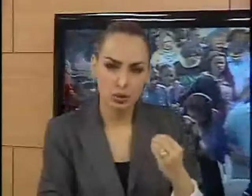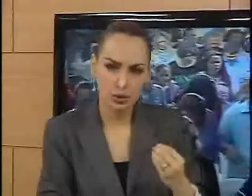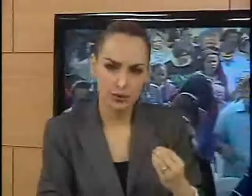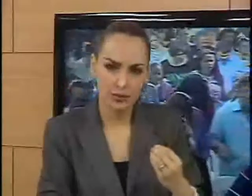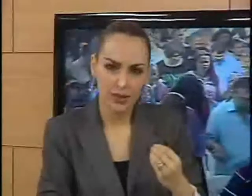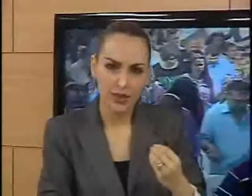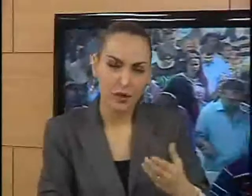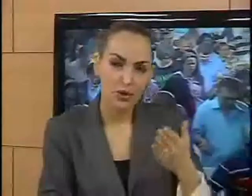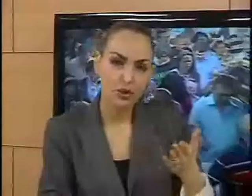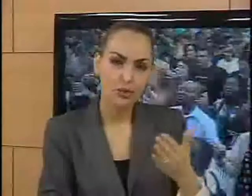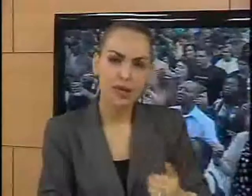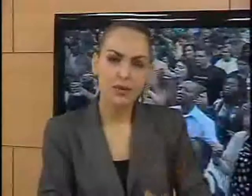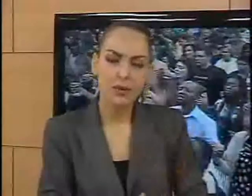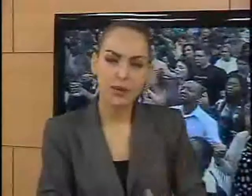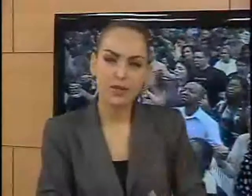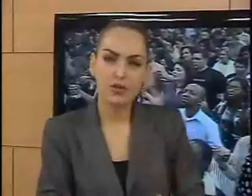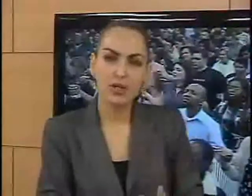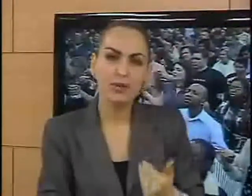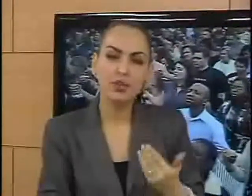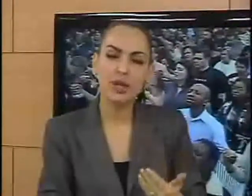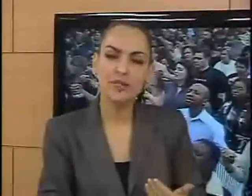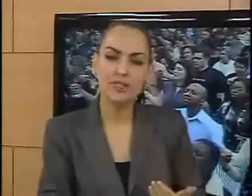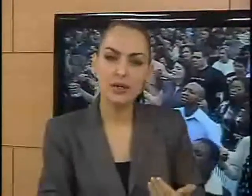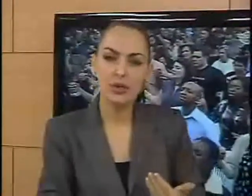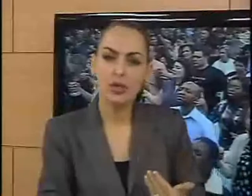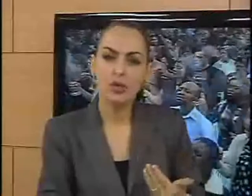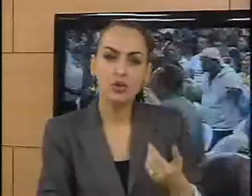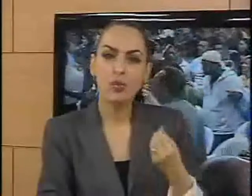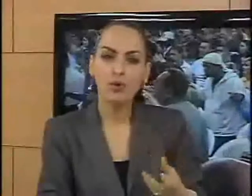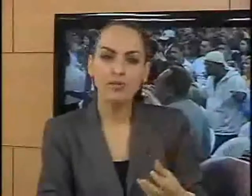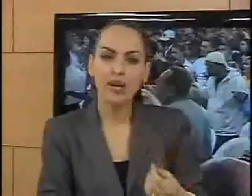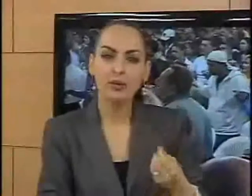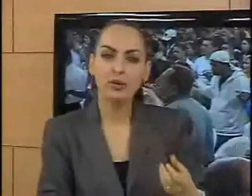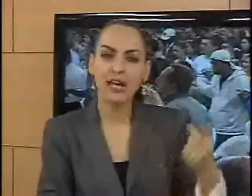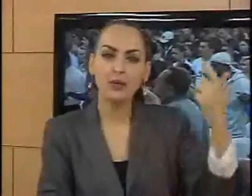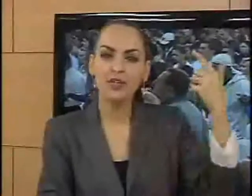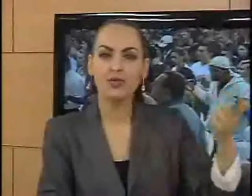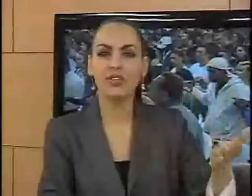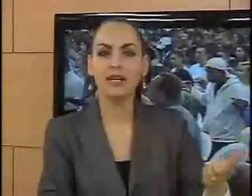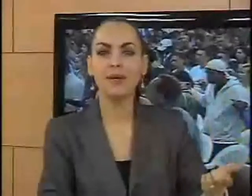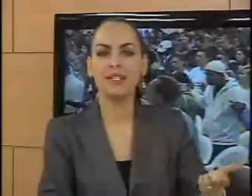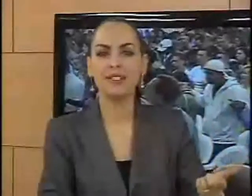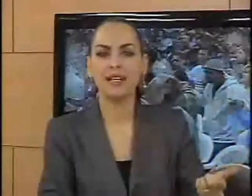Quantos? Outro dia eu peguei uma pessoa que pediu demissão de um bom emprego, do nada começou a vir na cabeça: